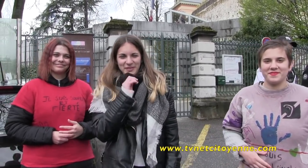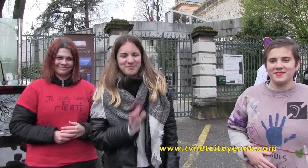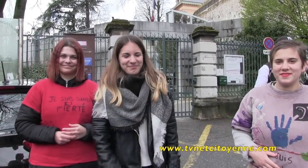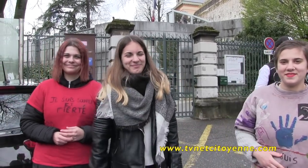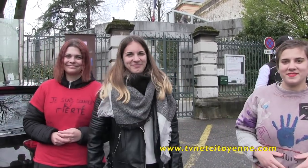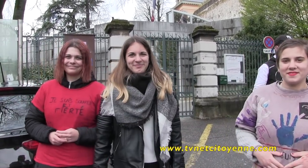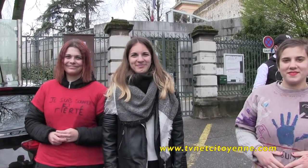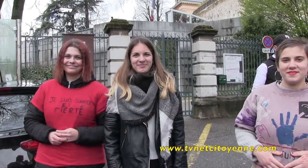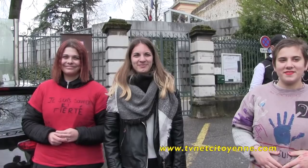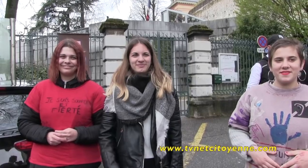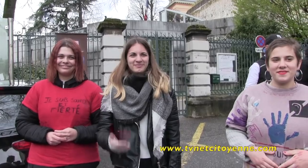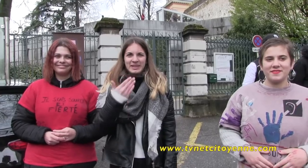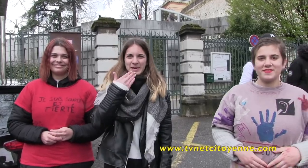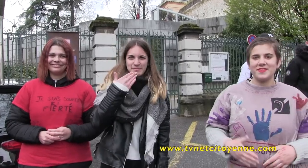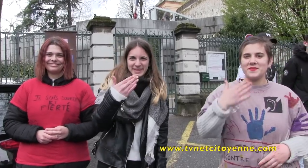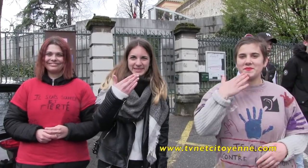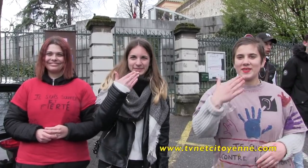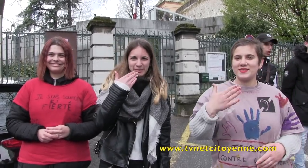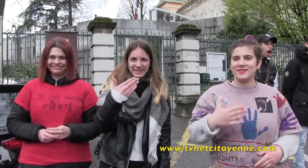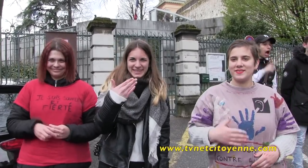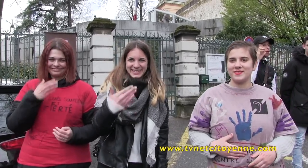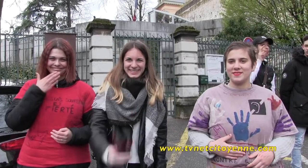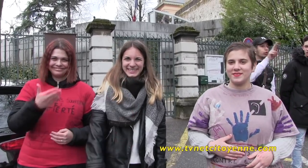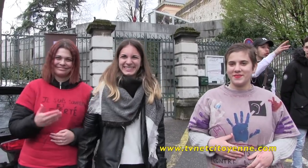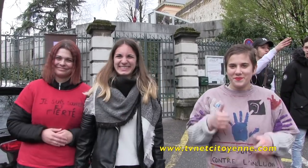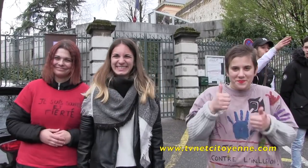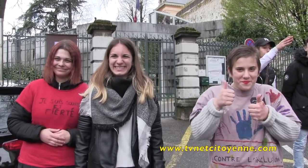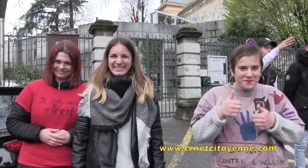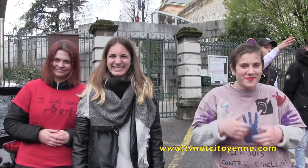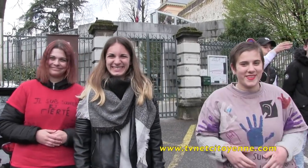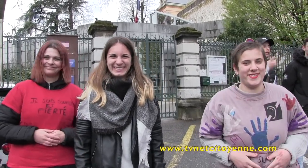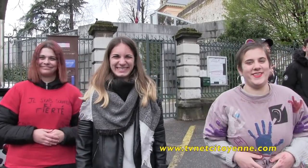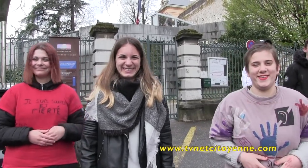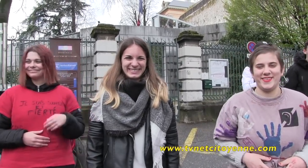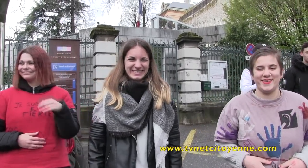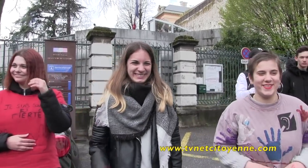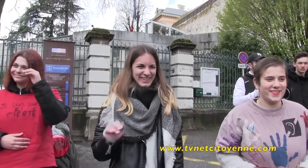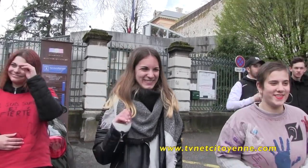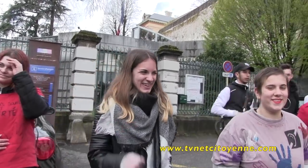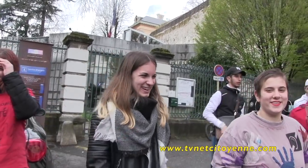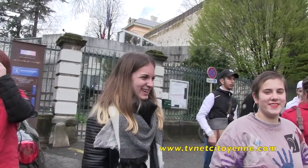Comment on dit merci? Merci.